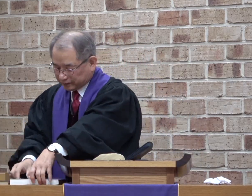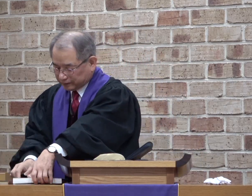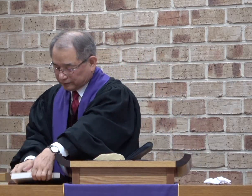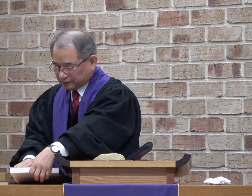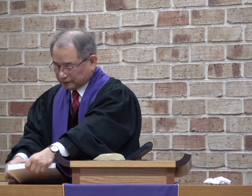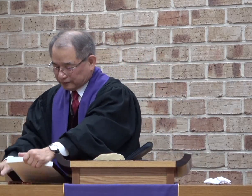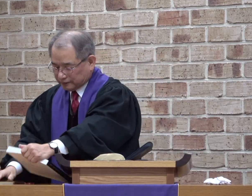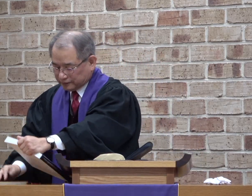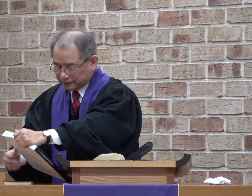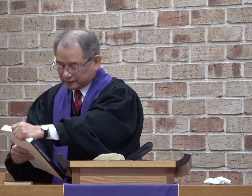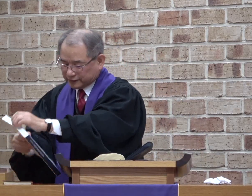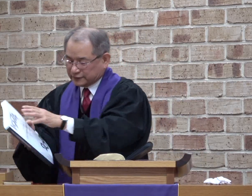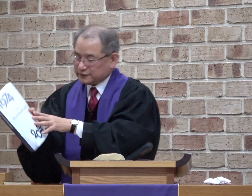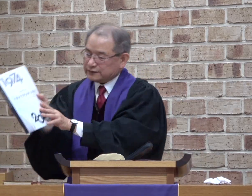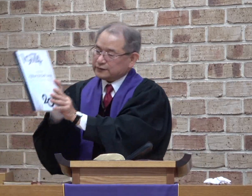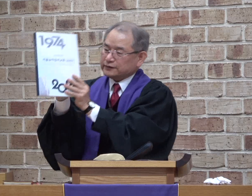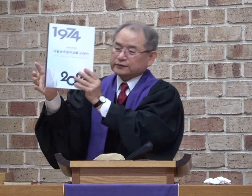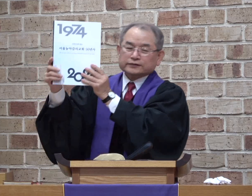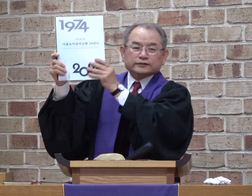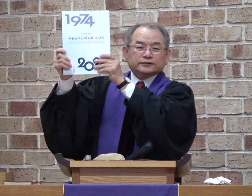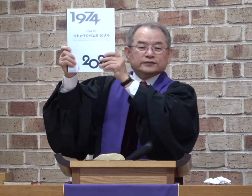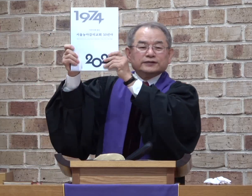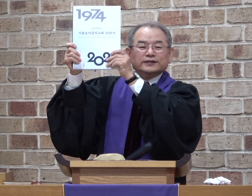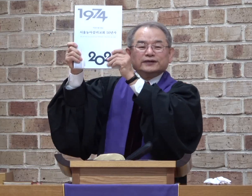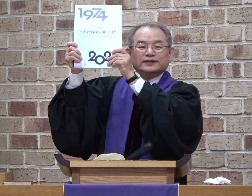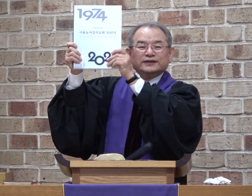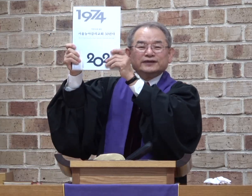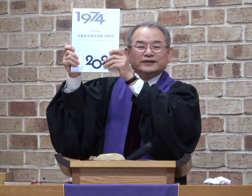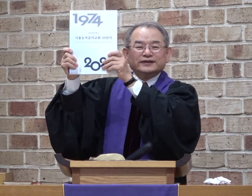저희가 50주년